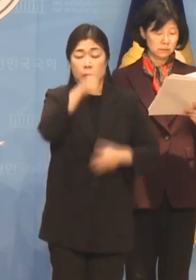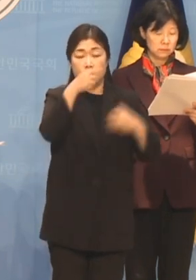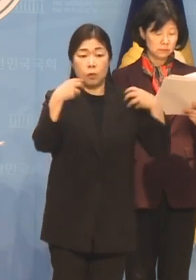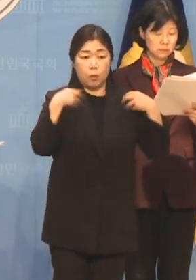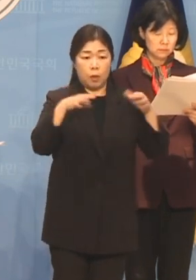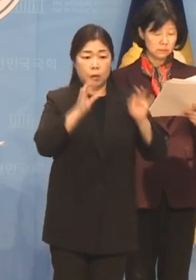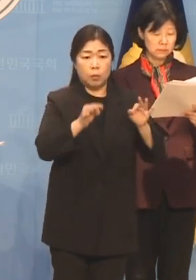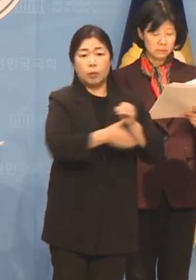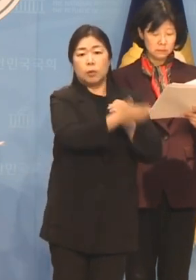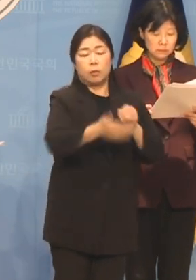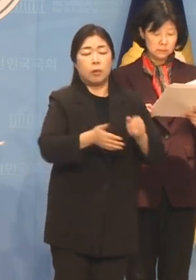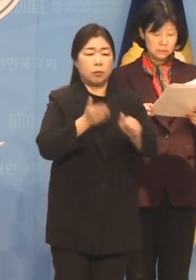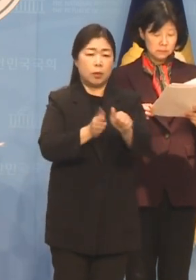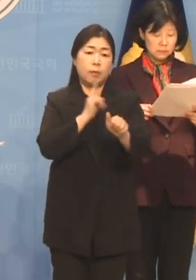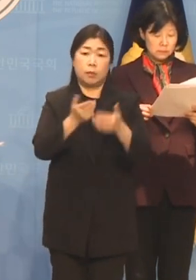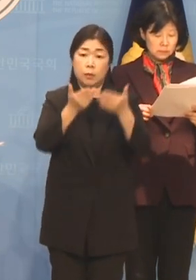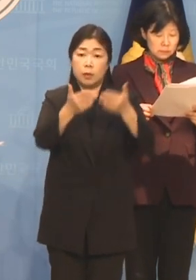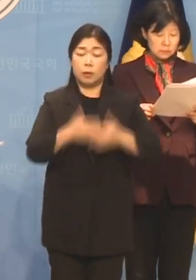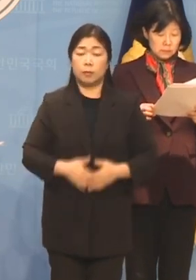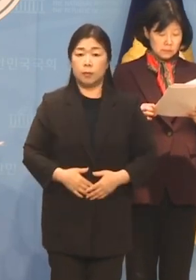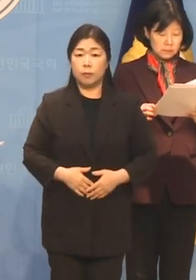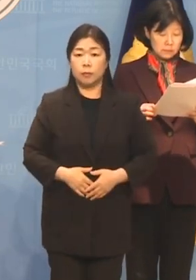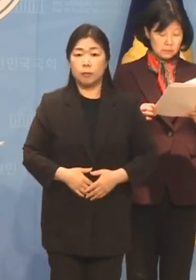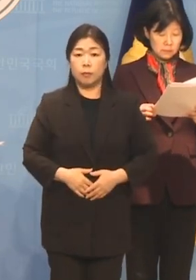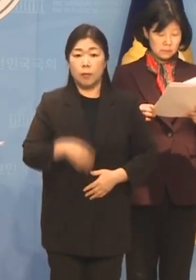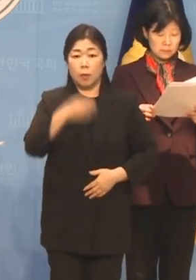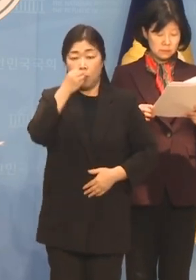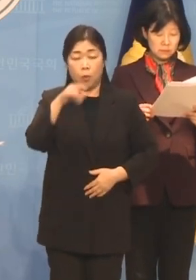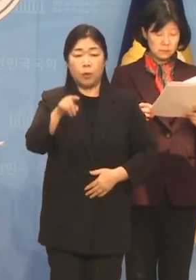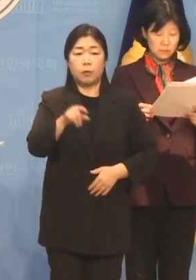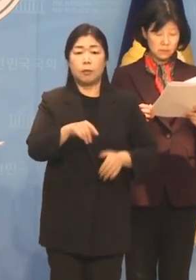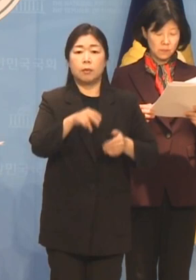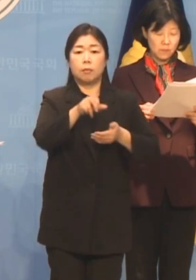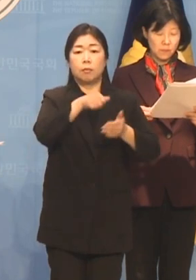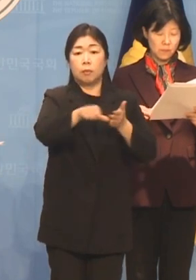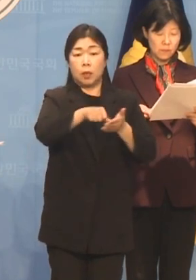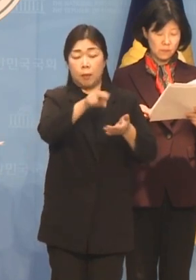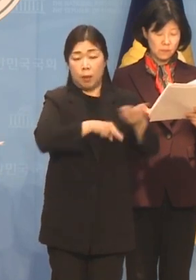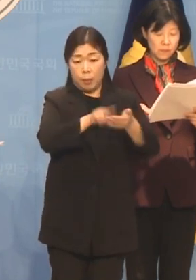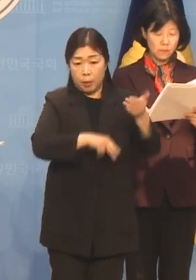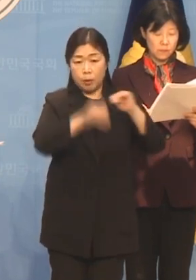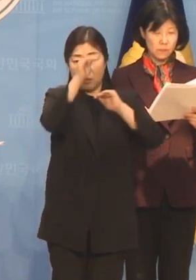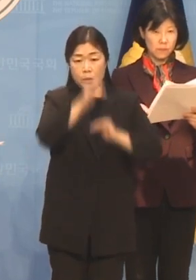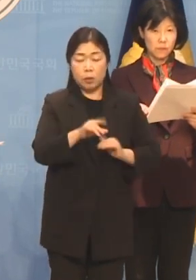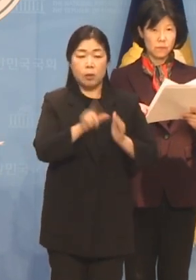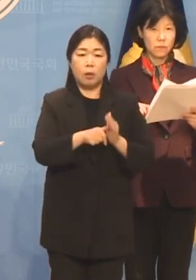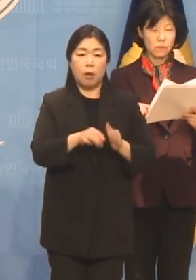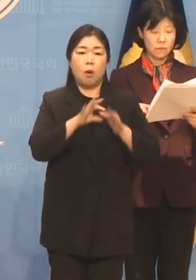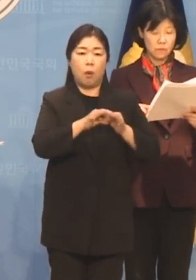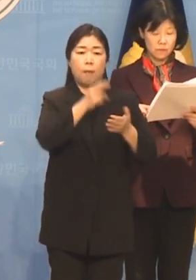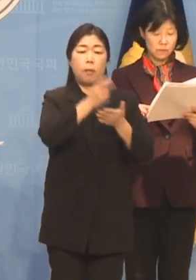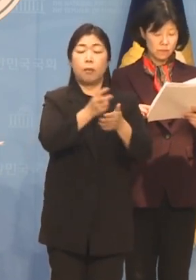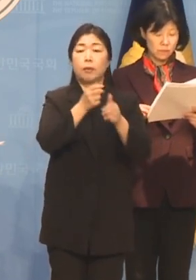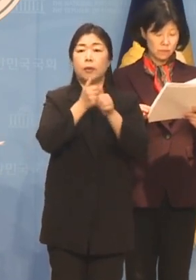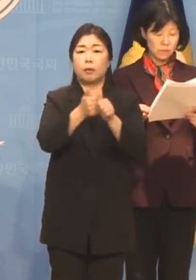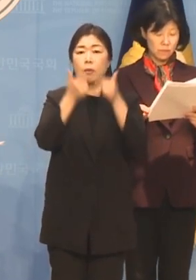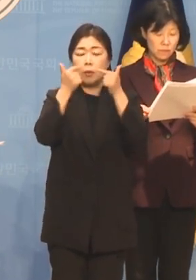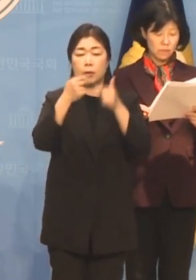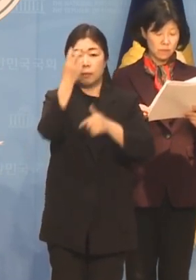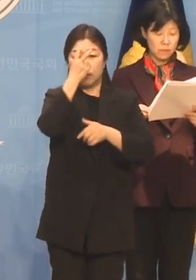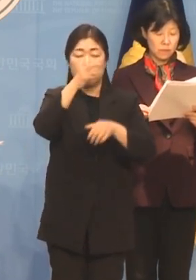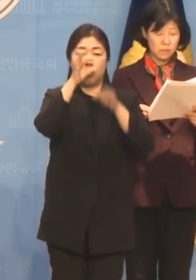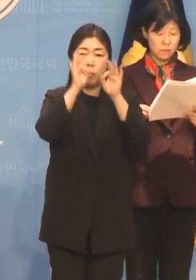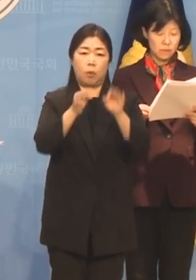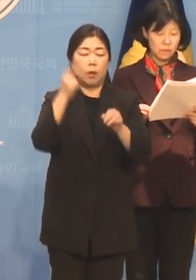금융당국에 촉구합니다. 금융기관의 홍콩 HGC ELS 상품 판매 과정을 관련 법에 따라 정확히 점검하고